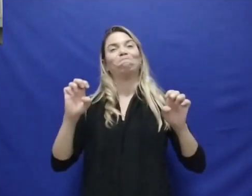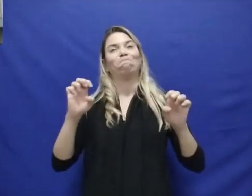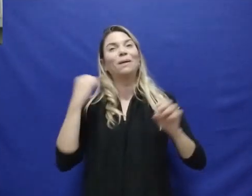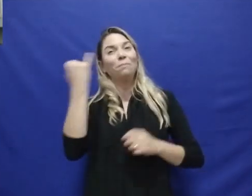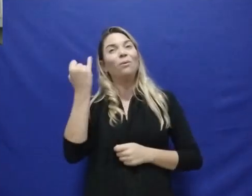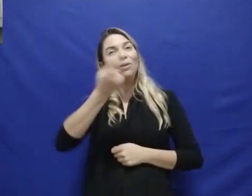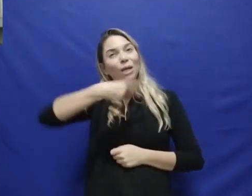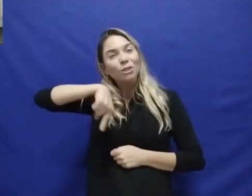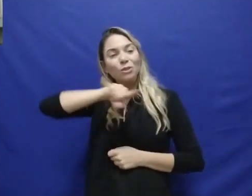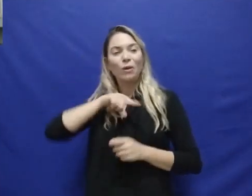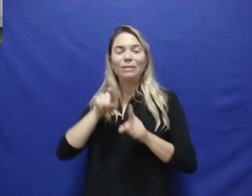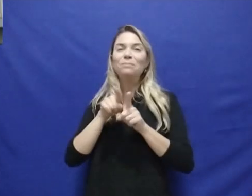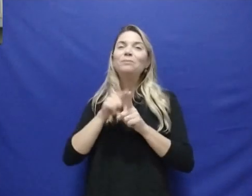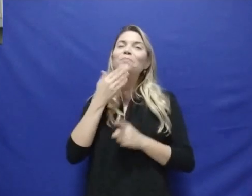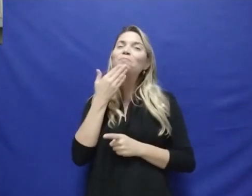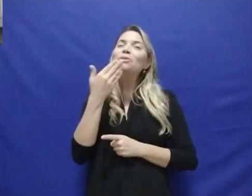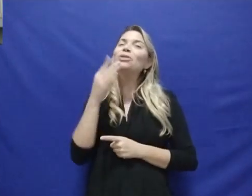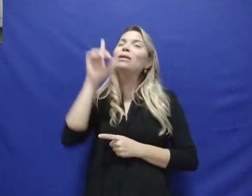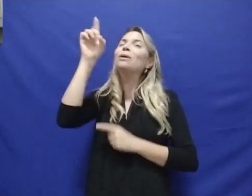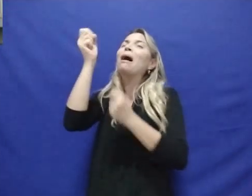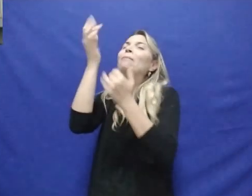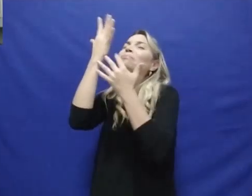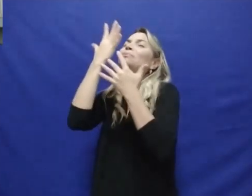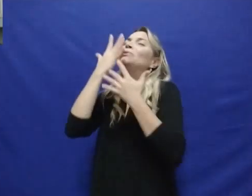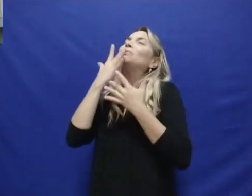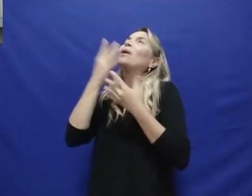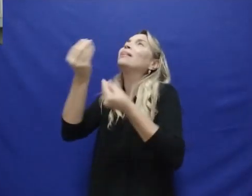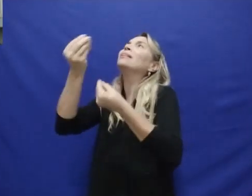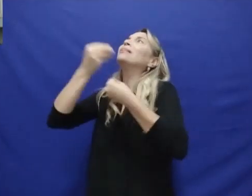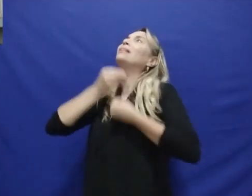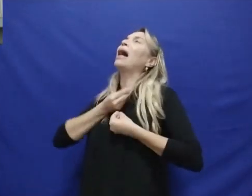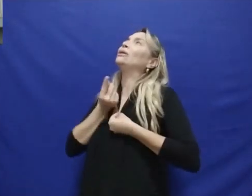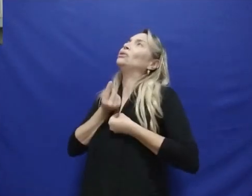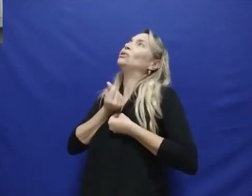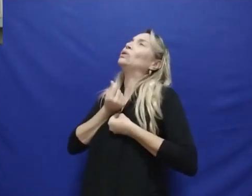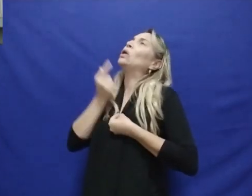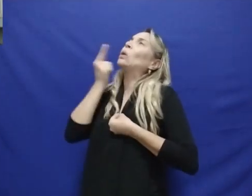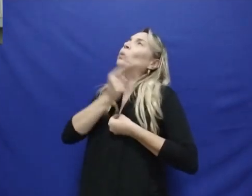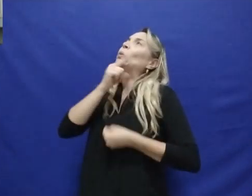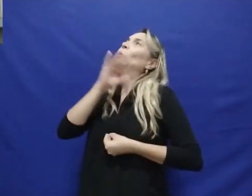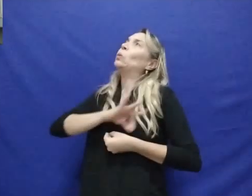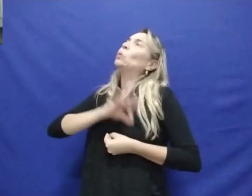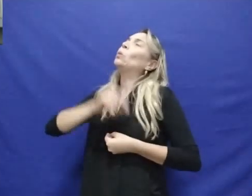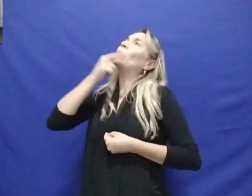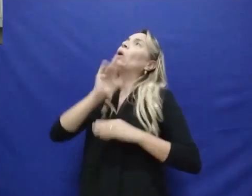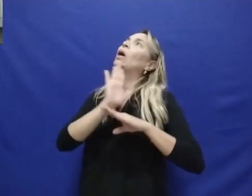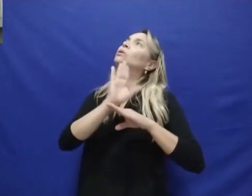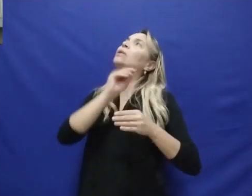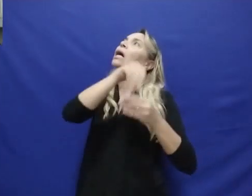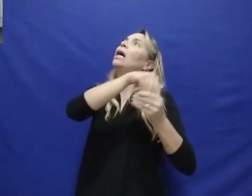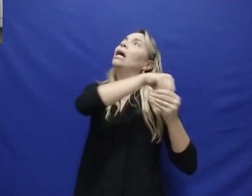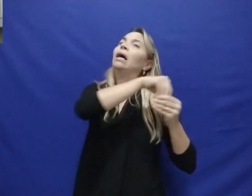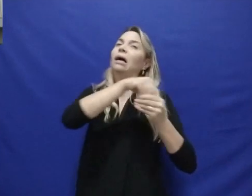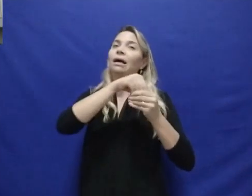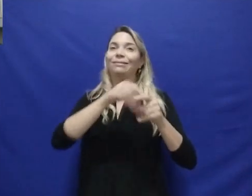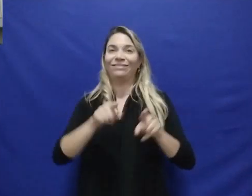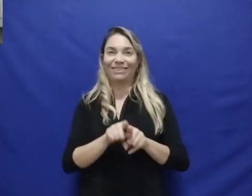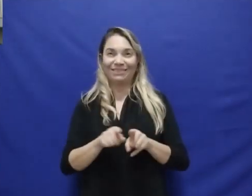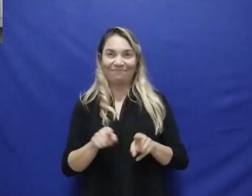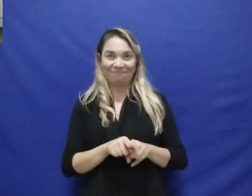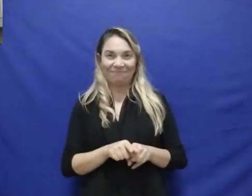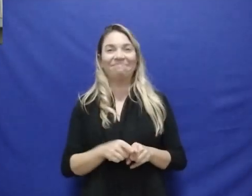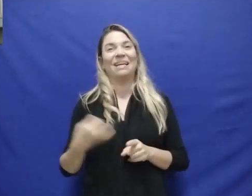possa aplicá-los na obra missionária, como sempre temos falado. Nesse tempo, nós precisamos ofertar